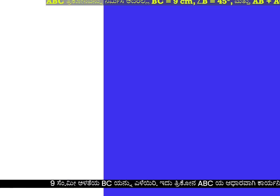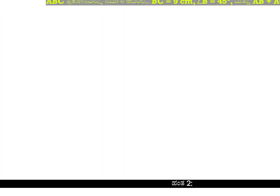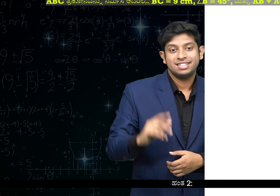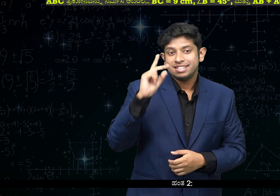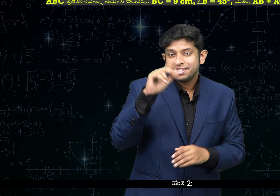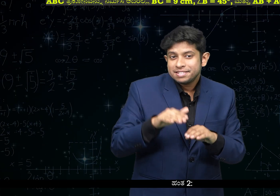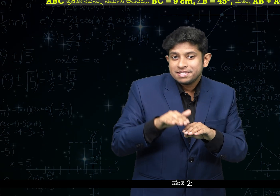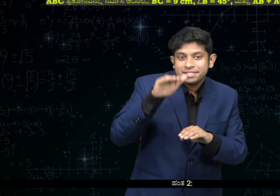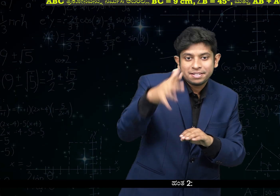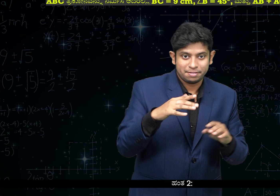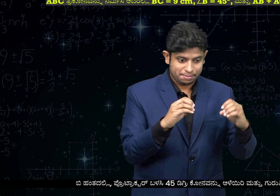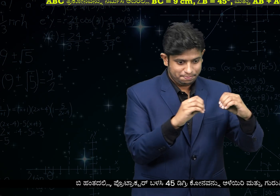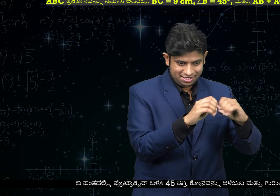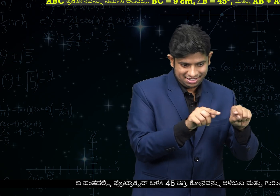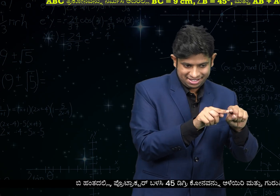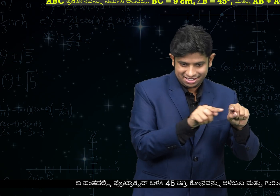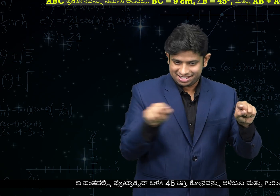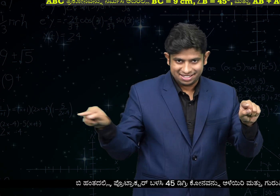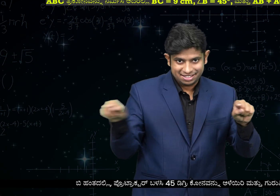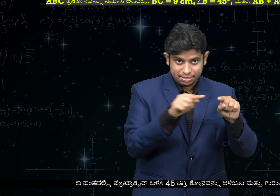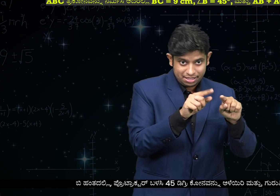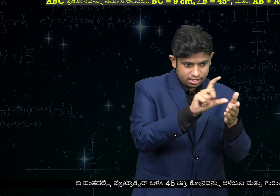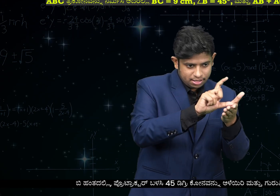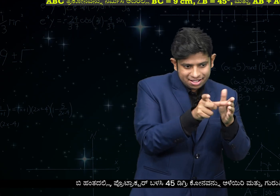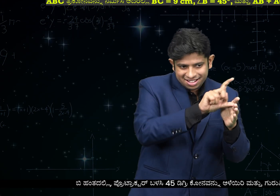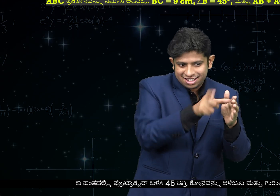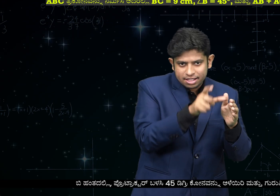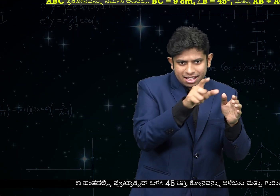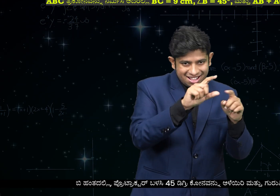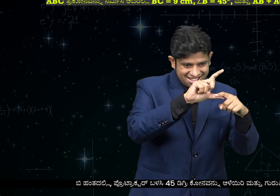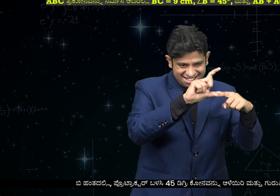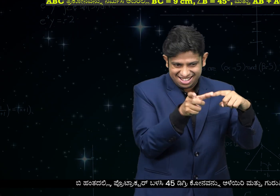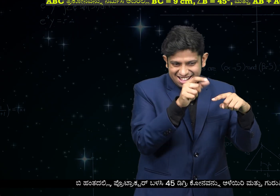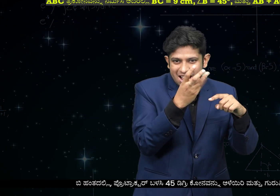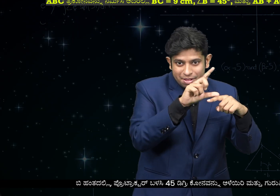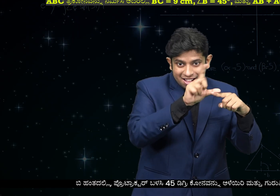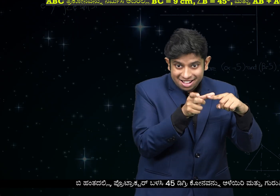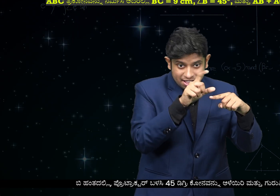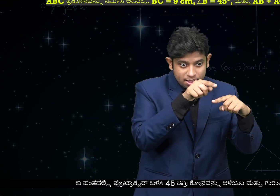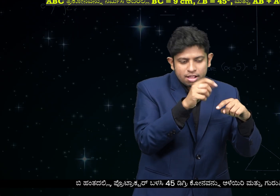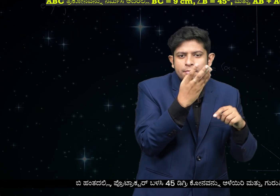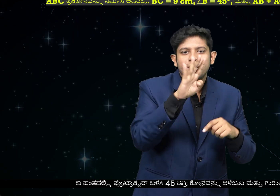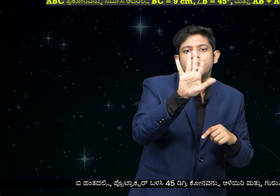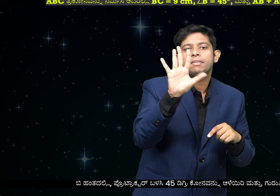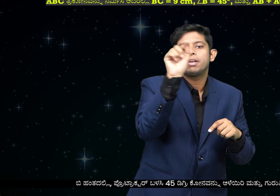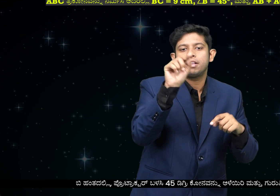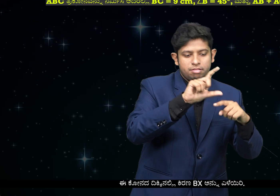ಹಂತ 2. ಬಿ ಹಂತದಲ್ಲಿ ಪ್ರೊಟ್ರಾಕ್ಟರ್ ಬಳಸಿ 45 ಡಿಗ್ರಿ ಕೋನವನ್ನು ಅಳೆಯಿರಿ ಮತ್ತು ಗುರುತಿಸಿ ಈ